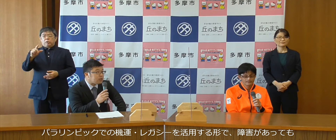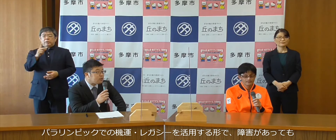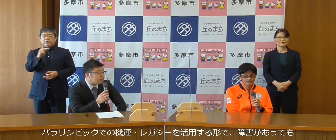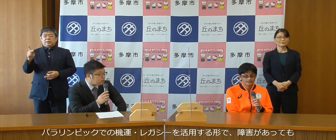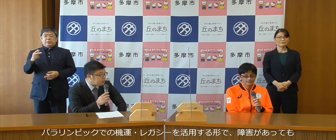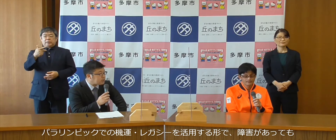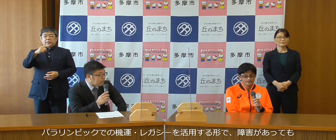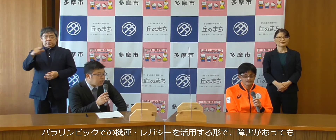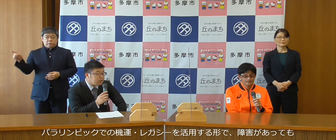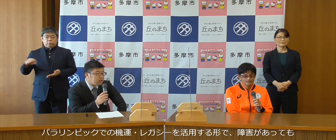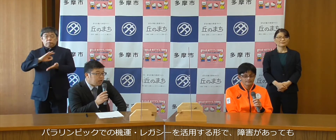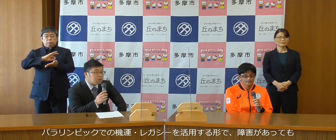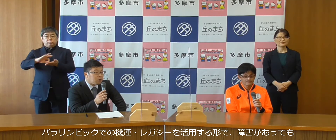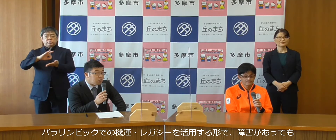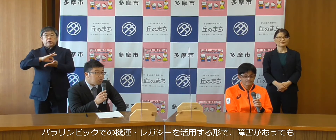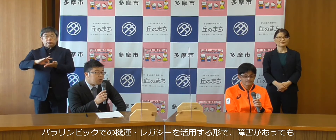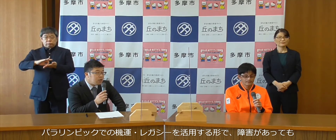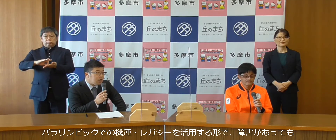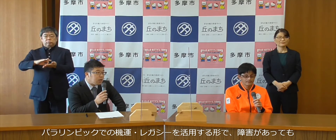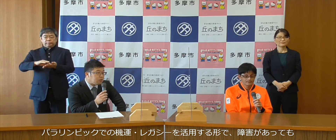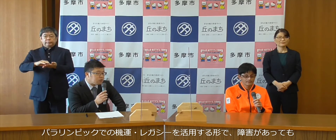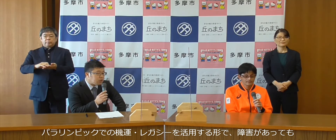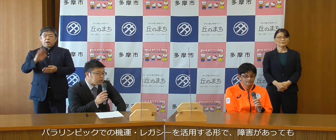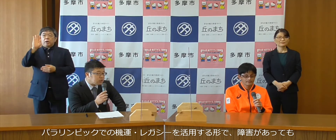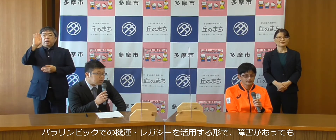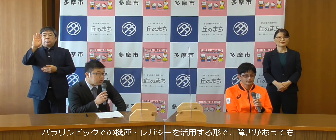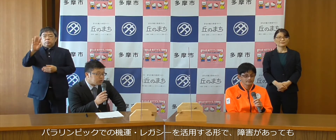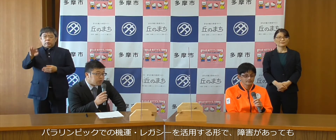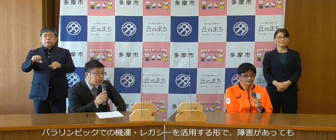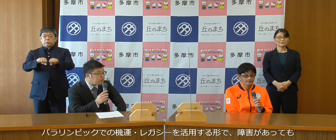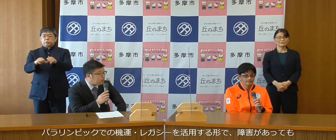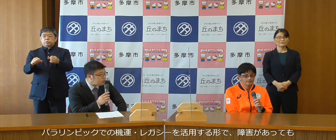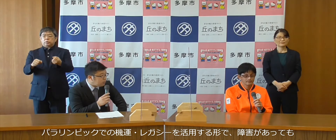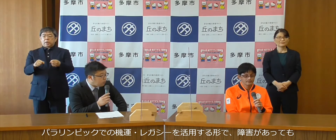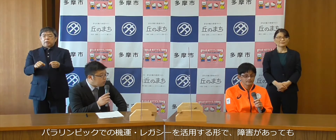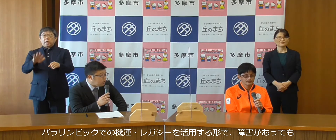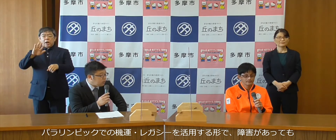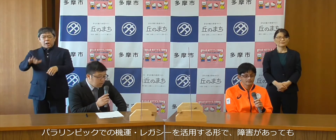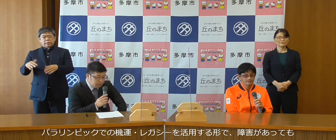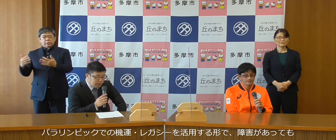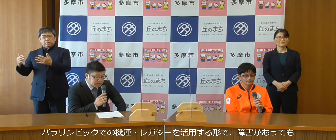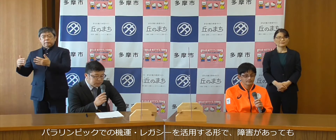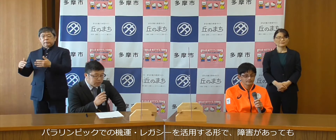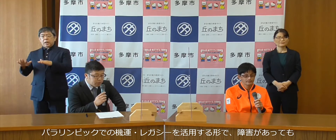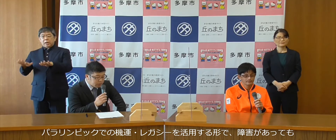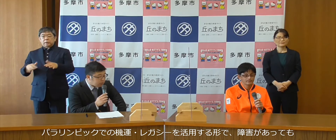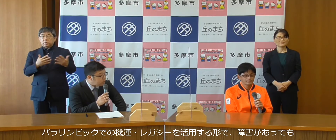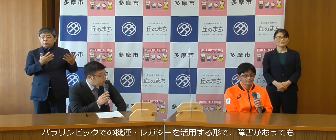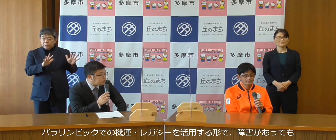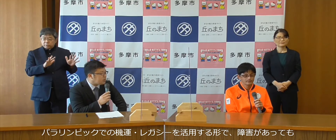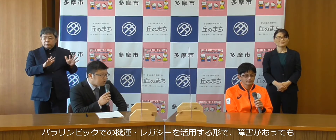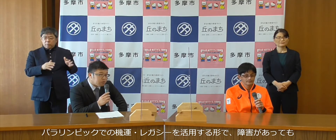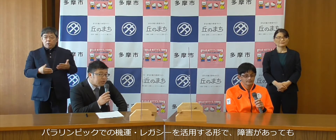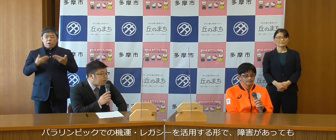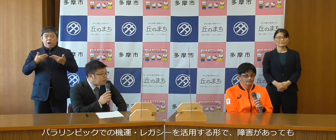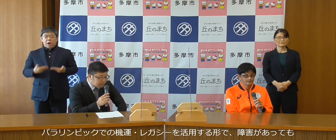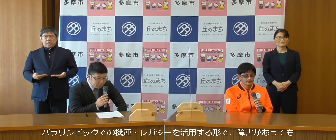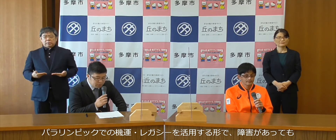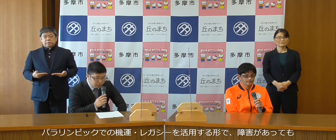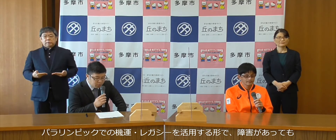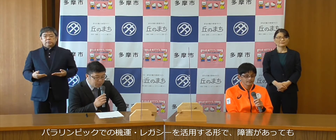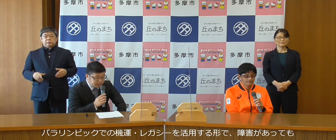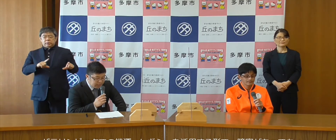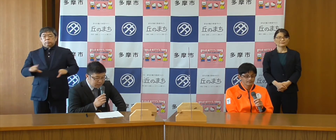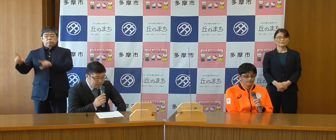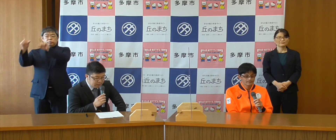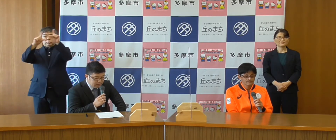しっかりと活用する形で今後障害があってもなくても安心して過ごせる街づくりをできればいいな